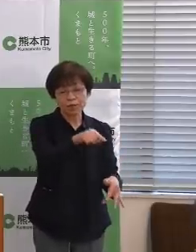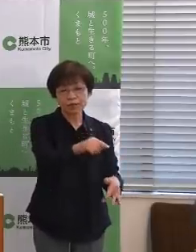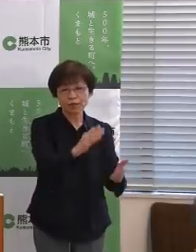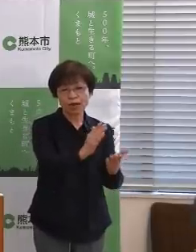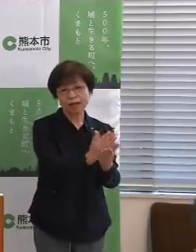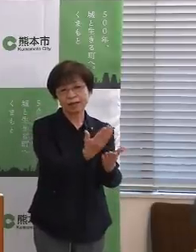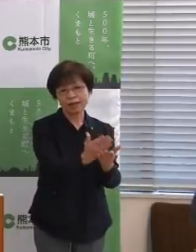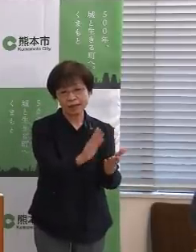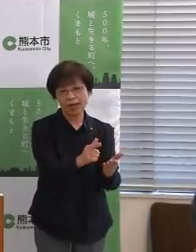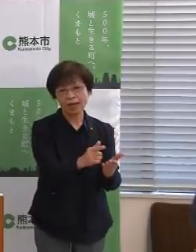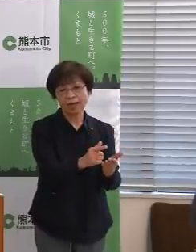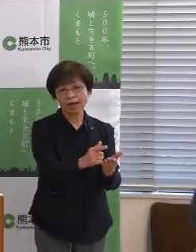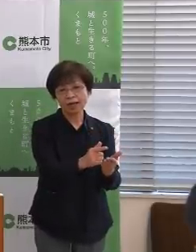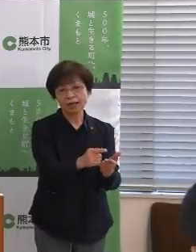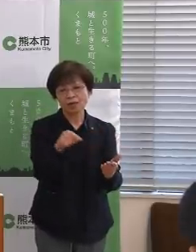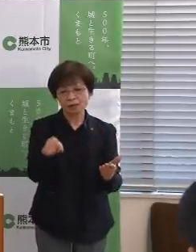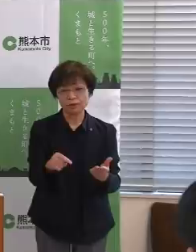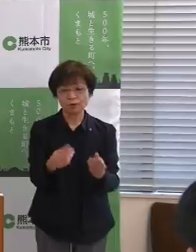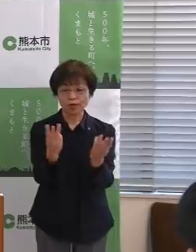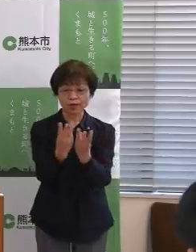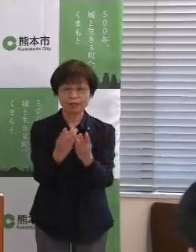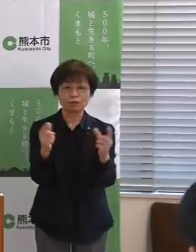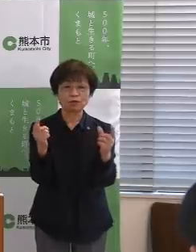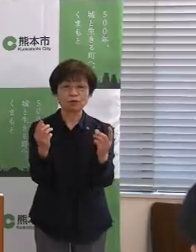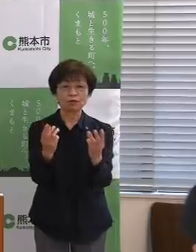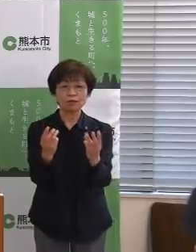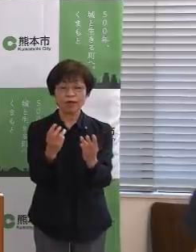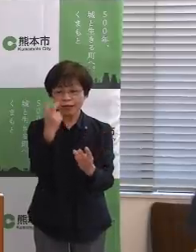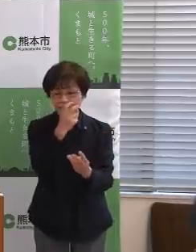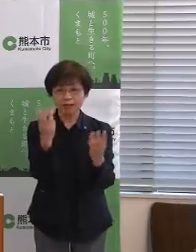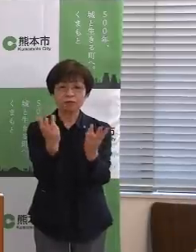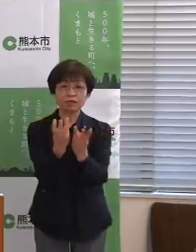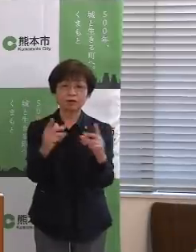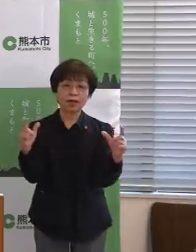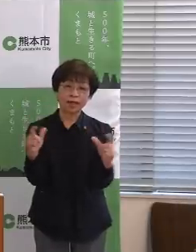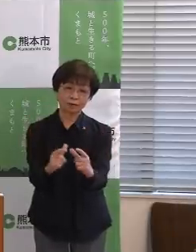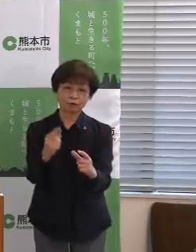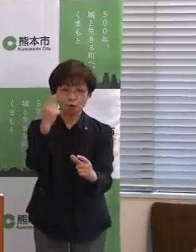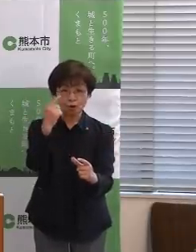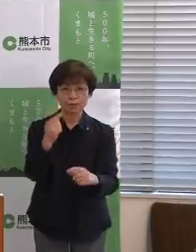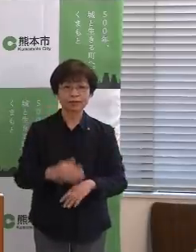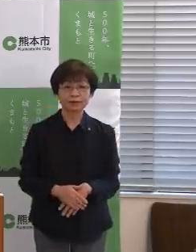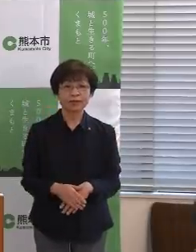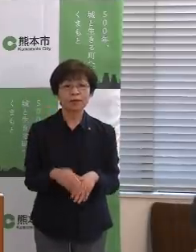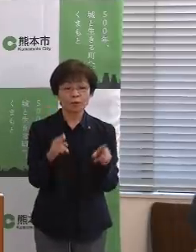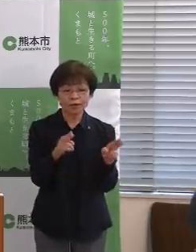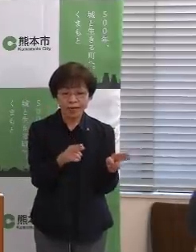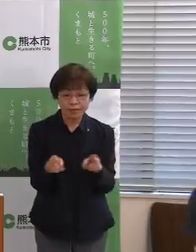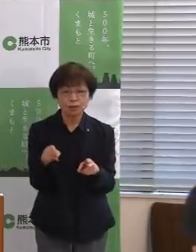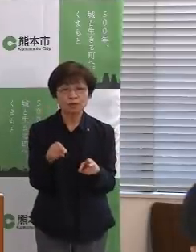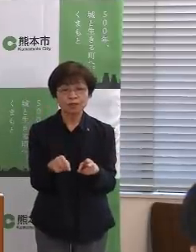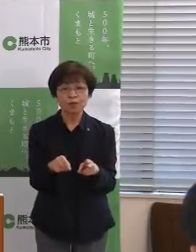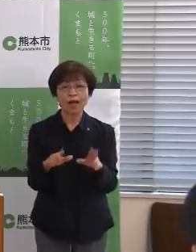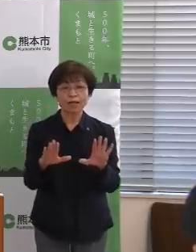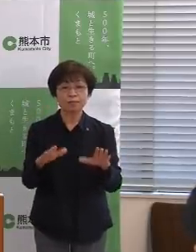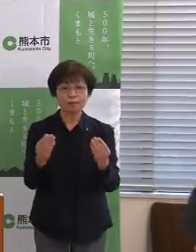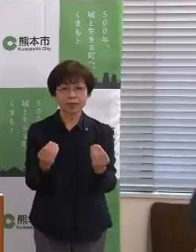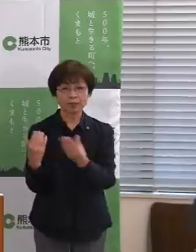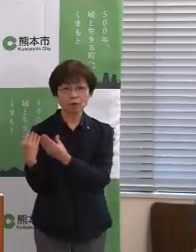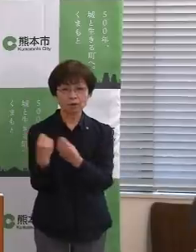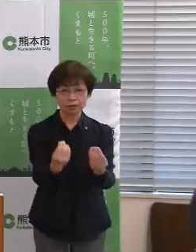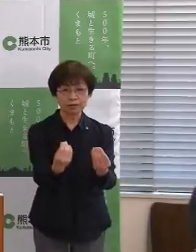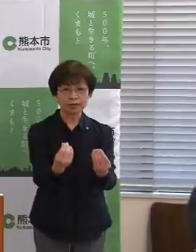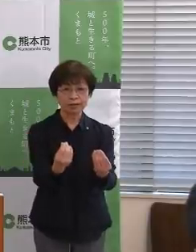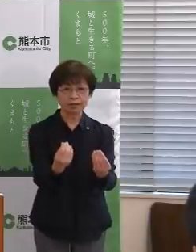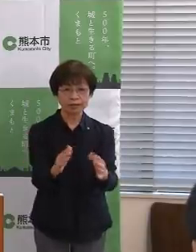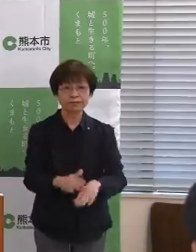なればですね減る可能性あるというふうに思いますが、体制としては我々としては維持をしているとで、いうことですね。